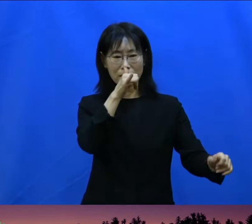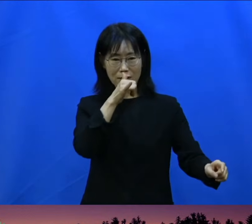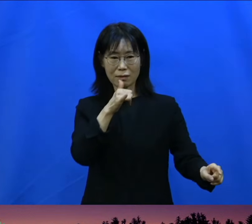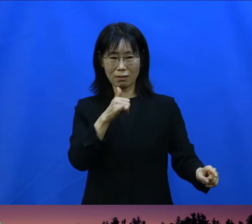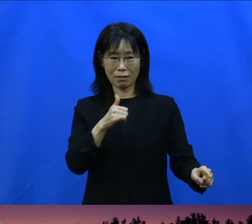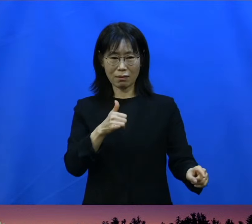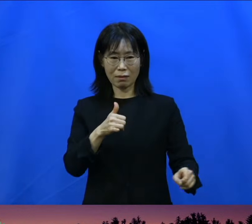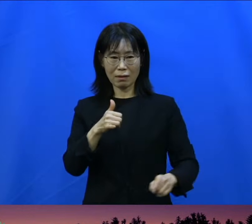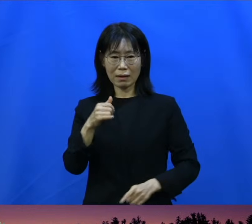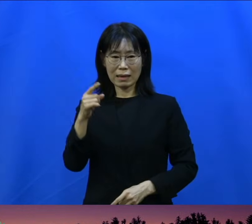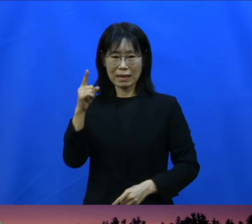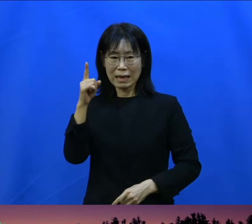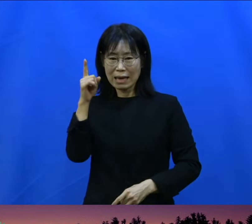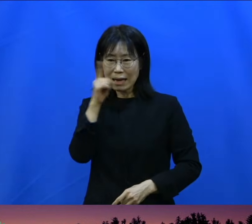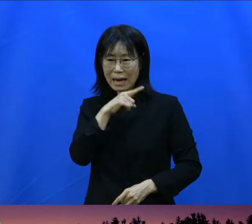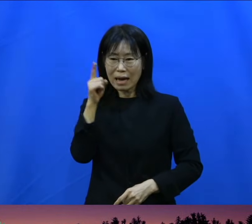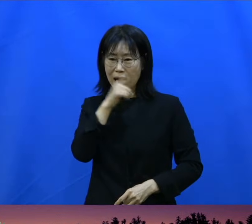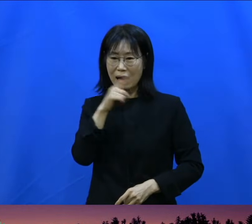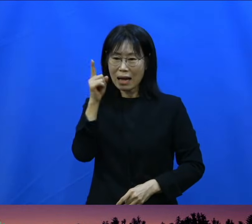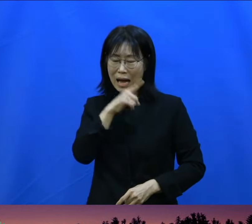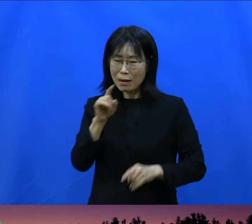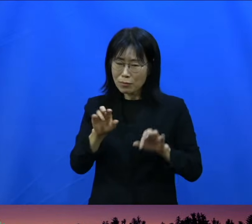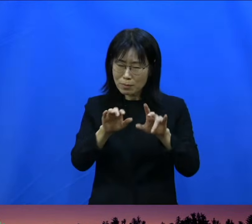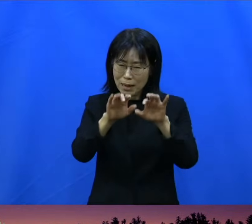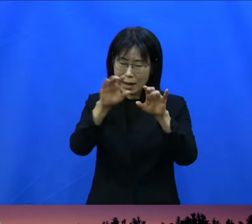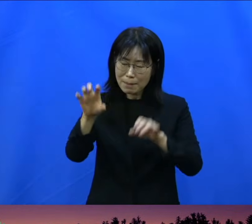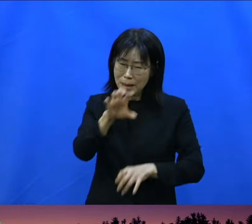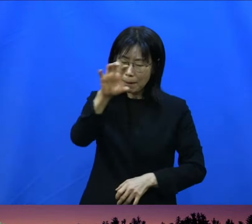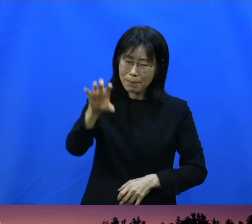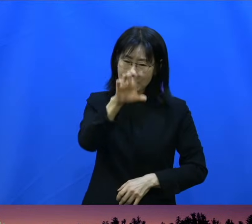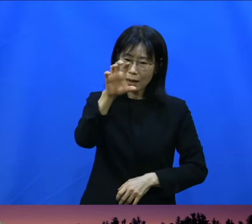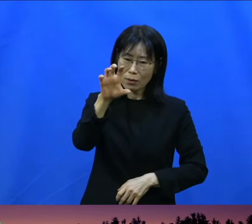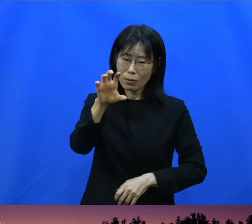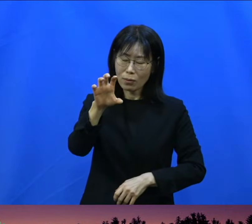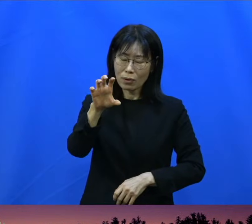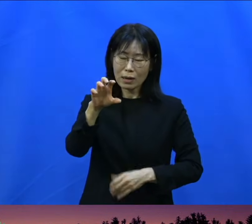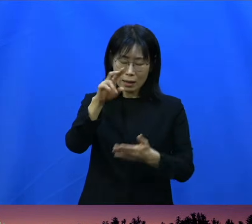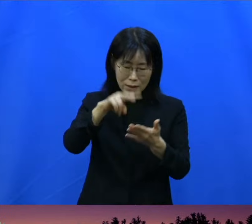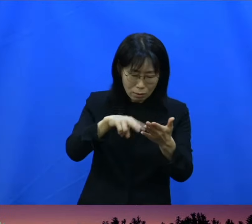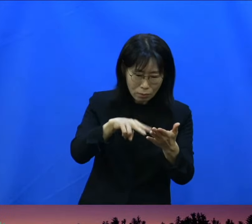거예요. 나라도 뒤집어 엎는 게 말이에요.